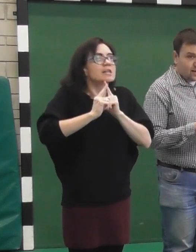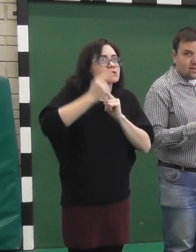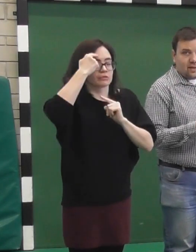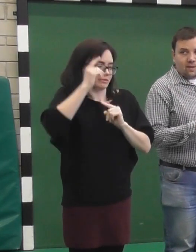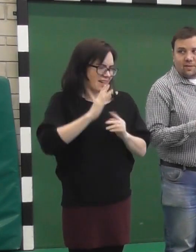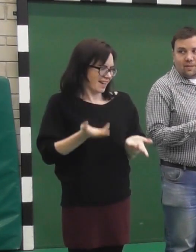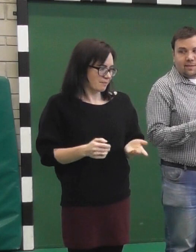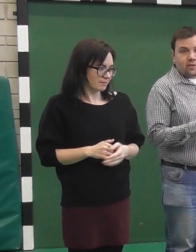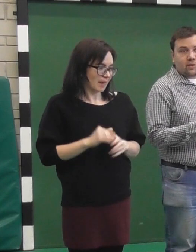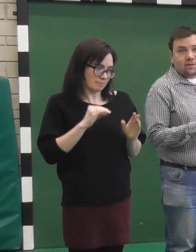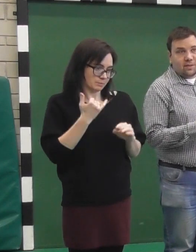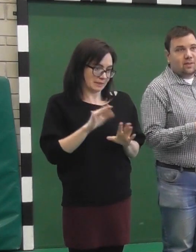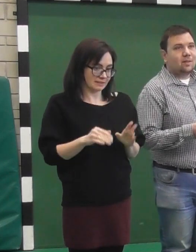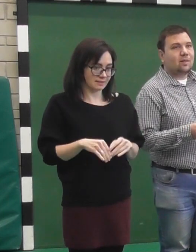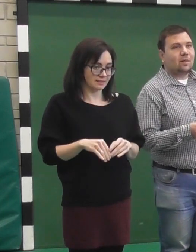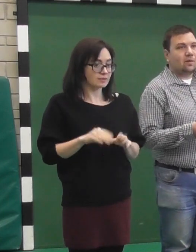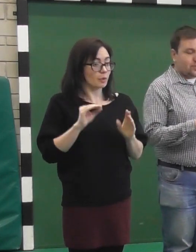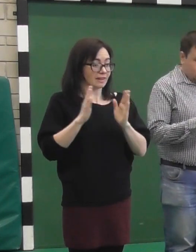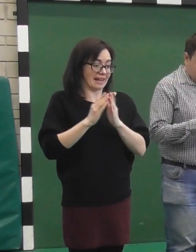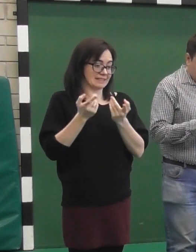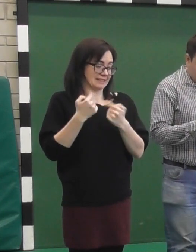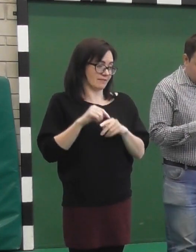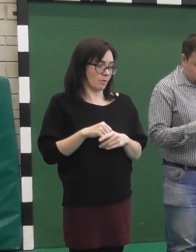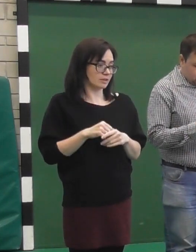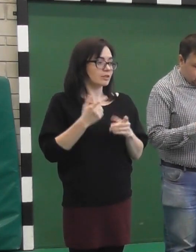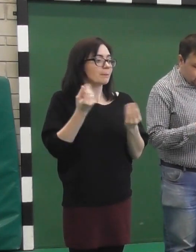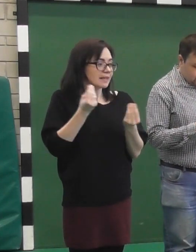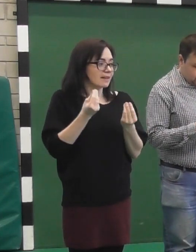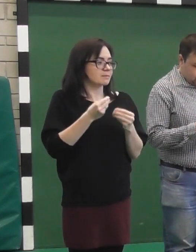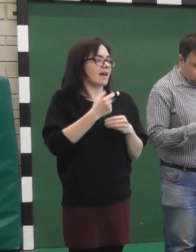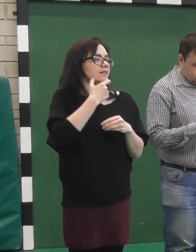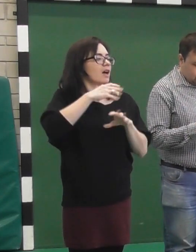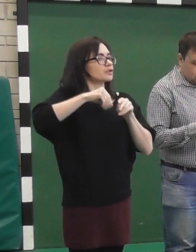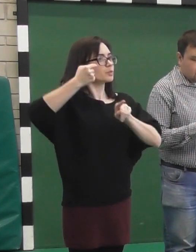sőt keresztények lettek csak, nagyszüleik zsidó származásúak